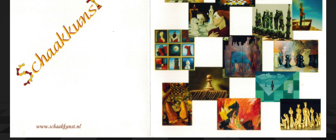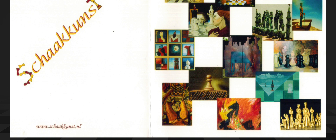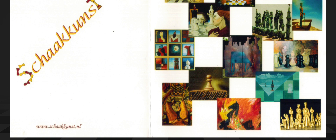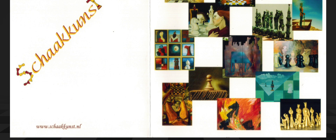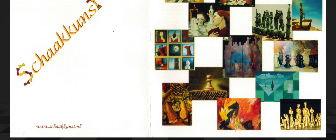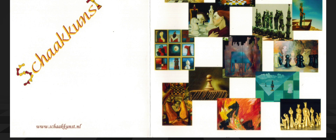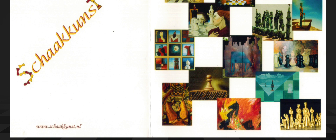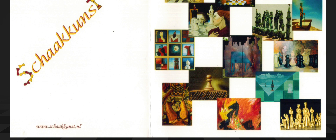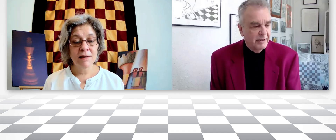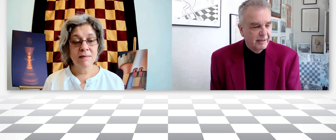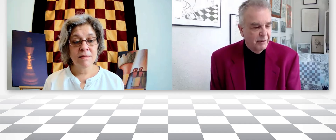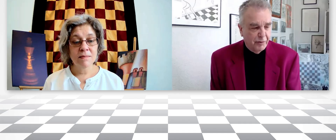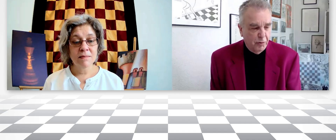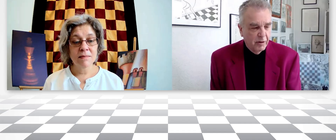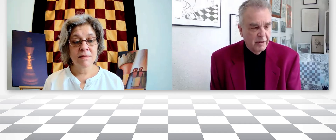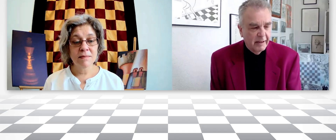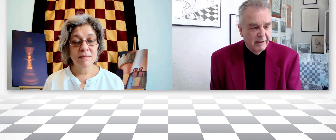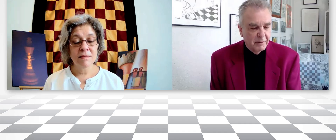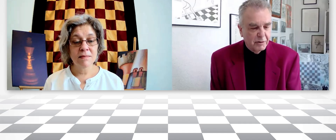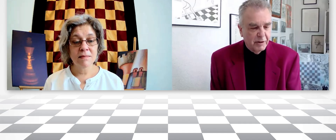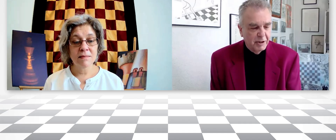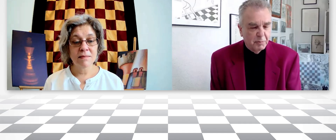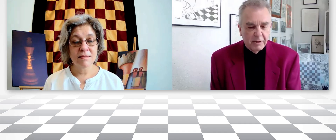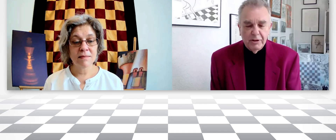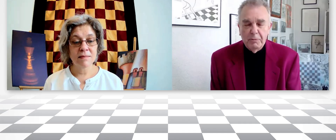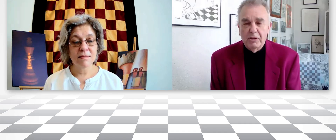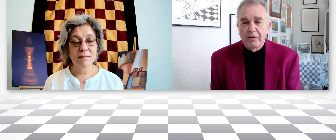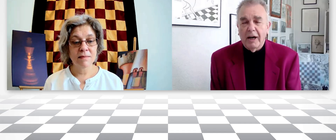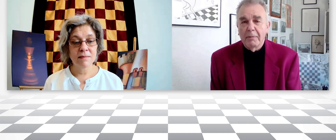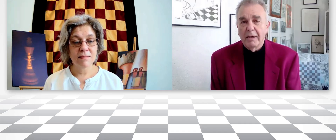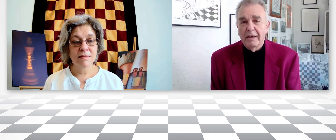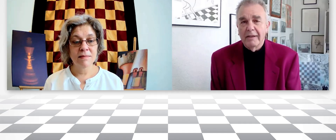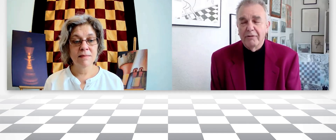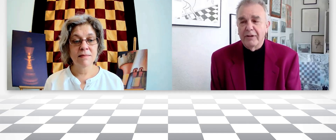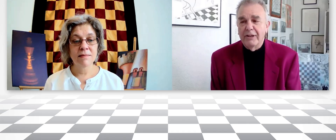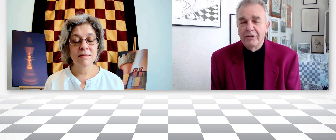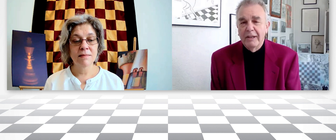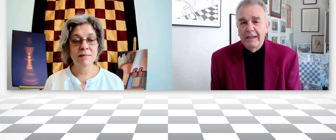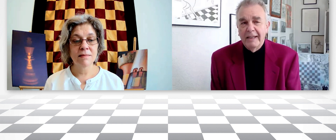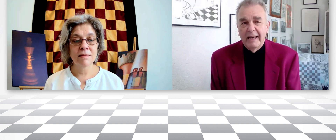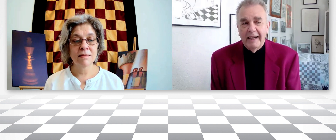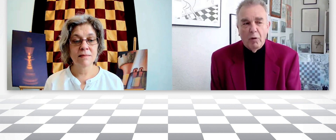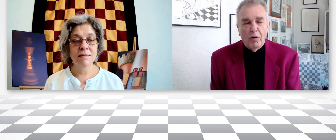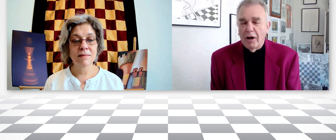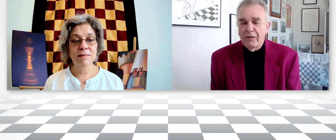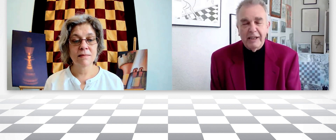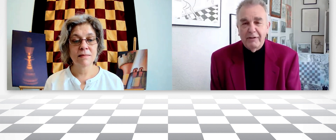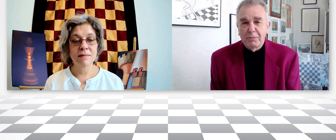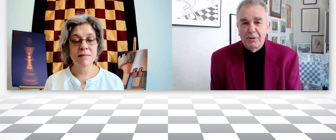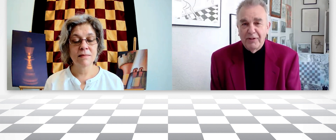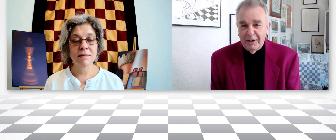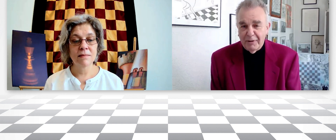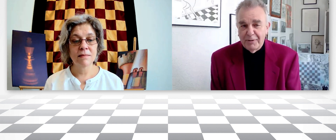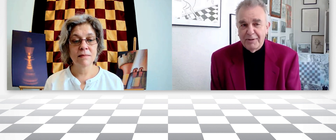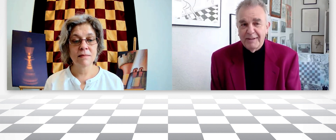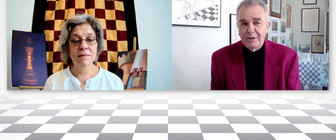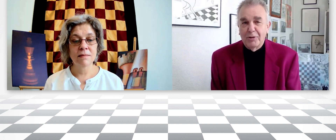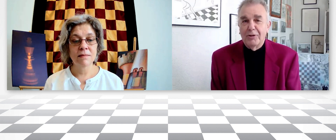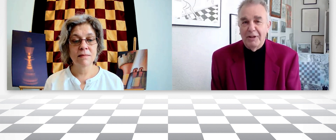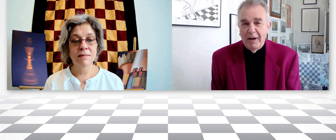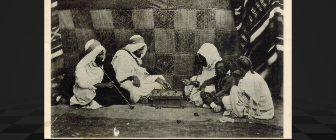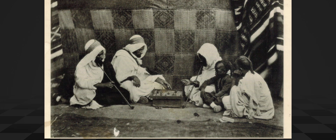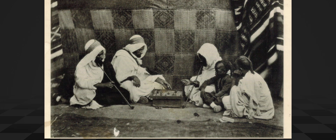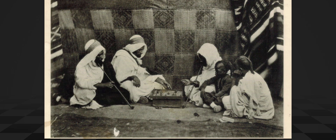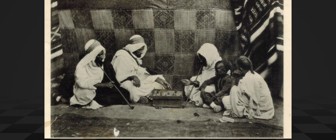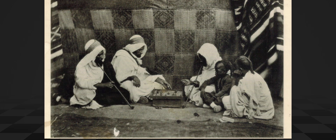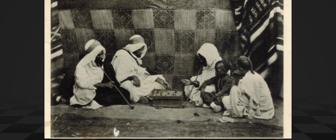Dat kan inderdaad. Ja, ik had vroeger nog steeds, maar ik zie hem niet zo vaak meer, een vriend. En ongeacht waar die was op de wereld, stuurde